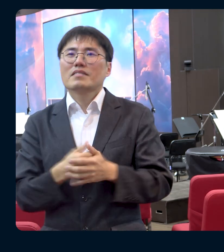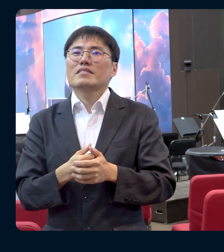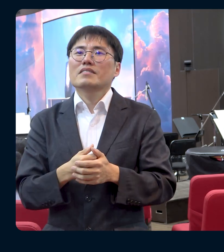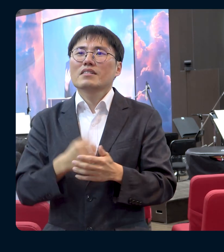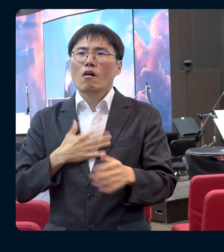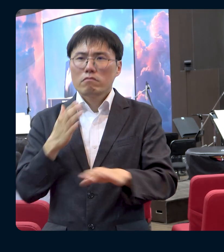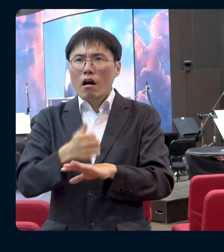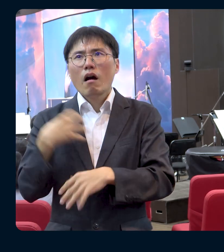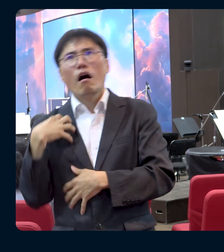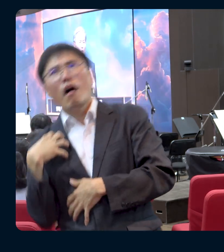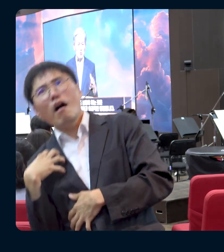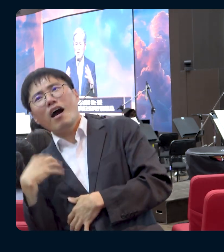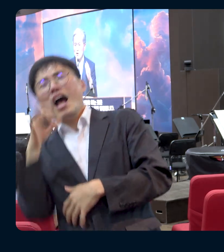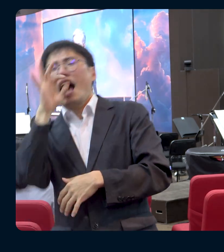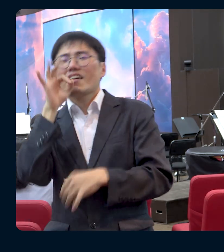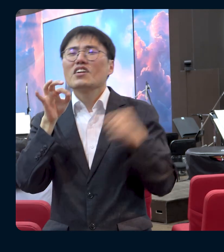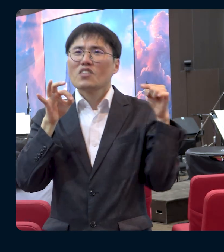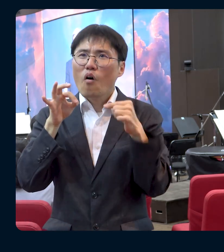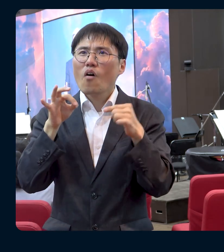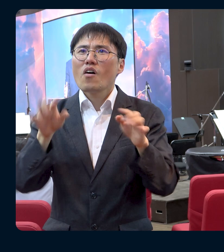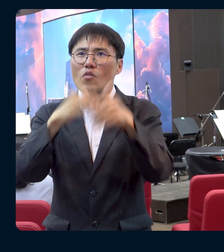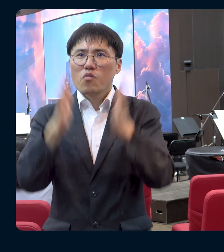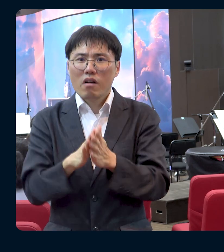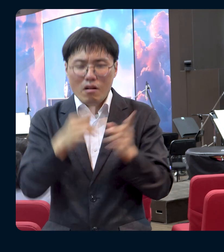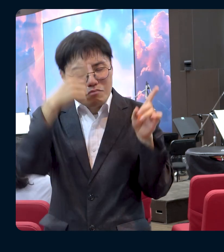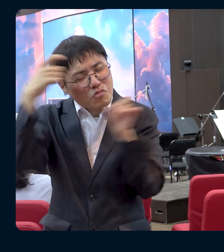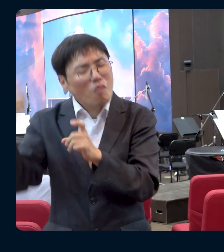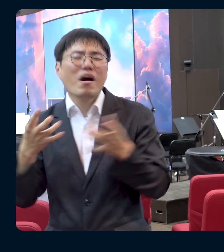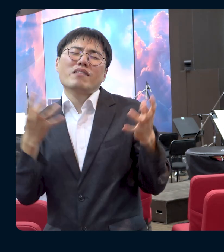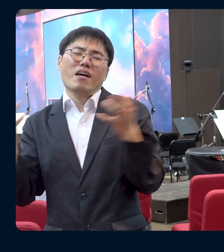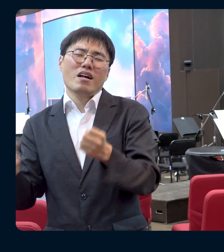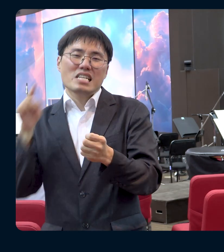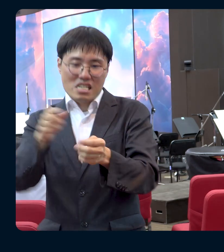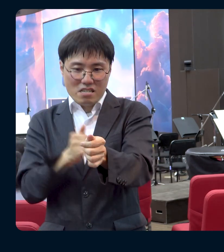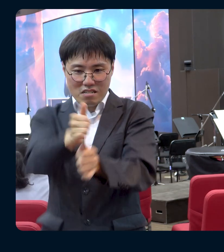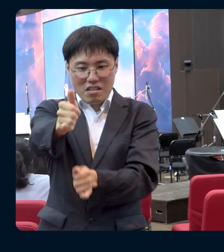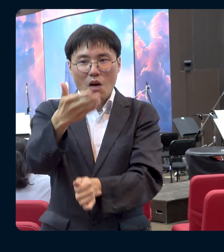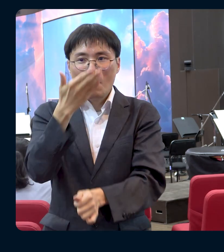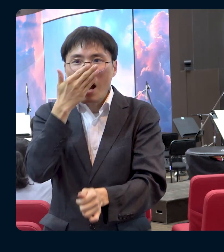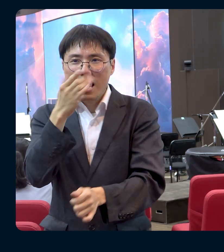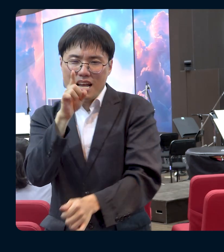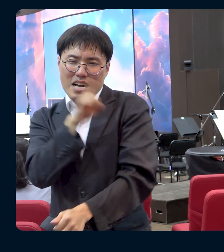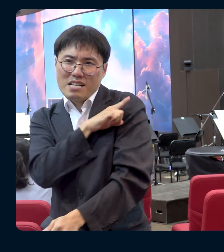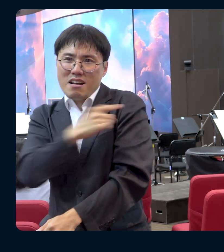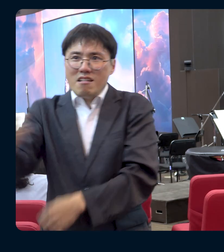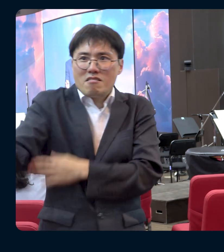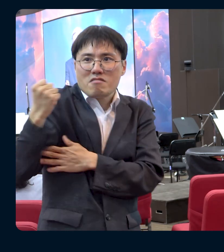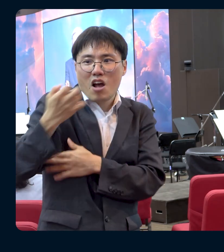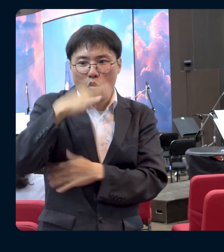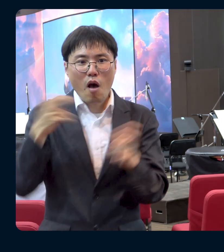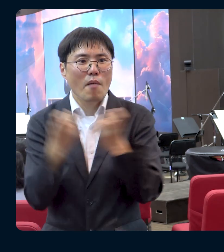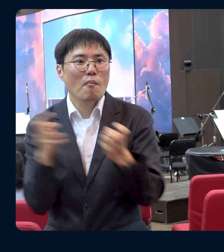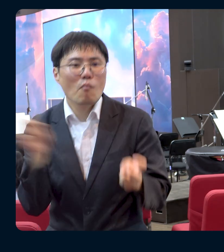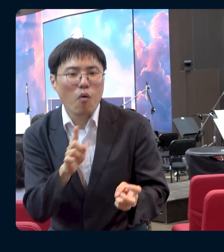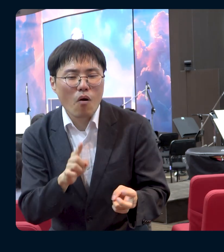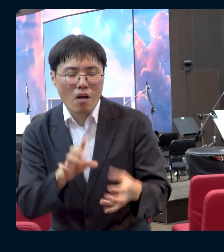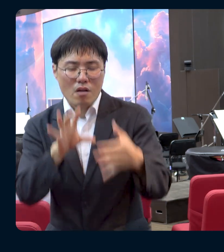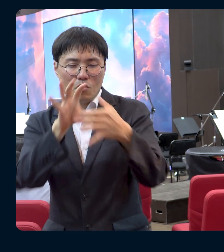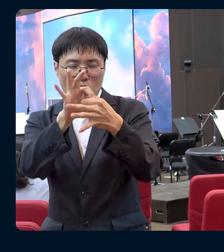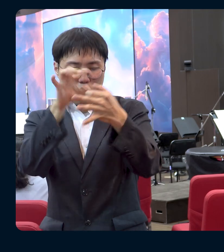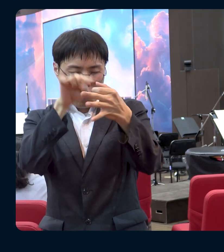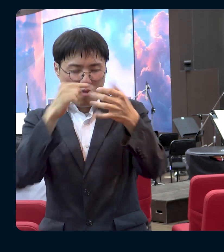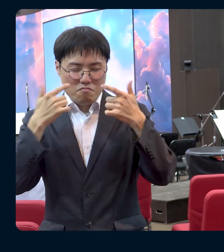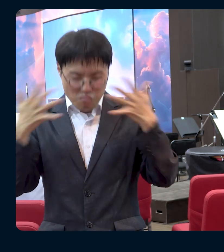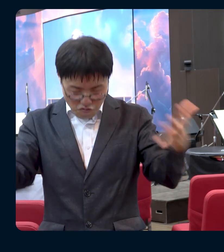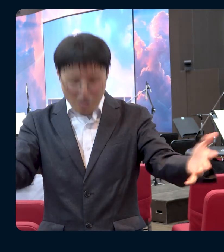그리고 막 우리를 결국은 감당할 수 없게 만드는 그 모든 그런 미혹들 아니에요. 이거 이길 수 있는 가장 강력하고 효과적인 방법이